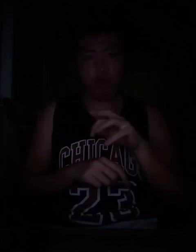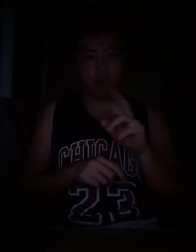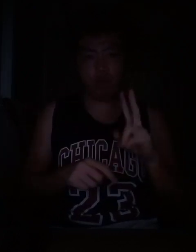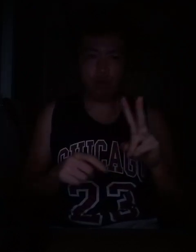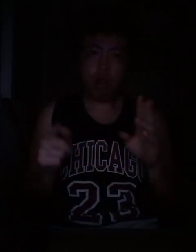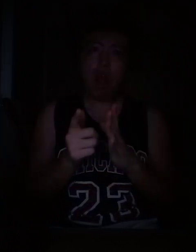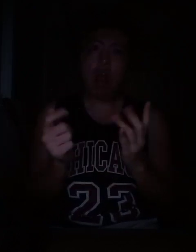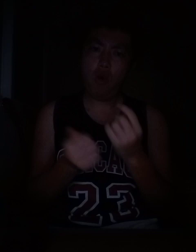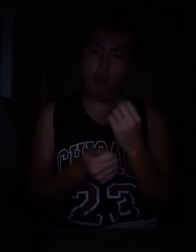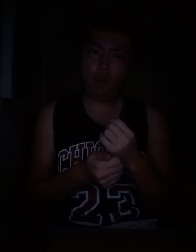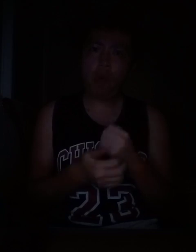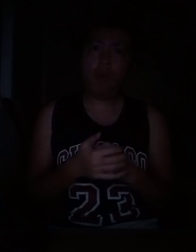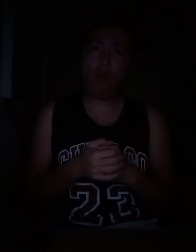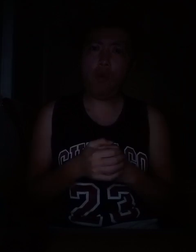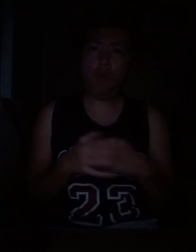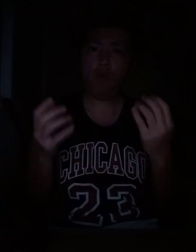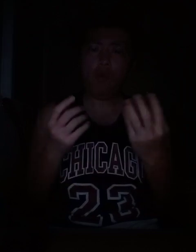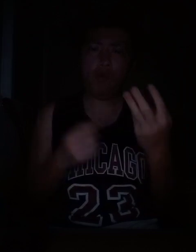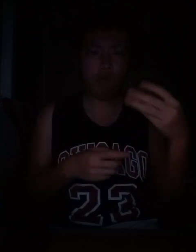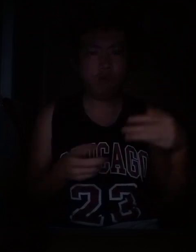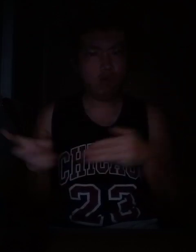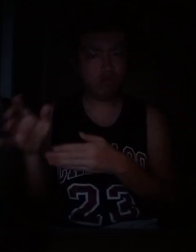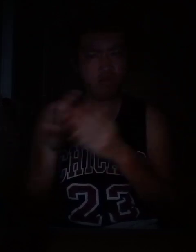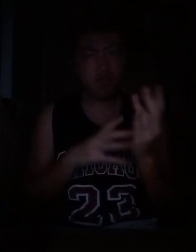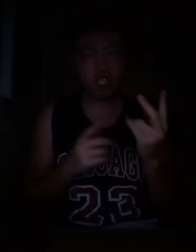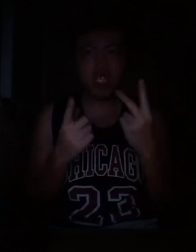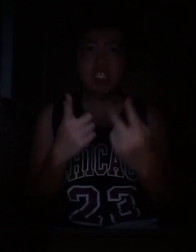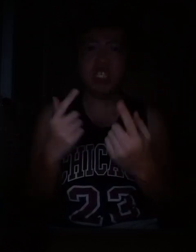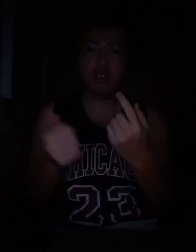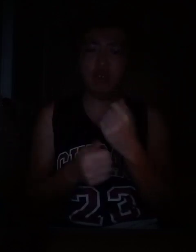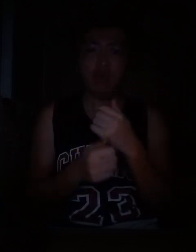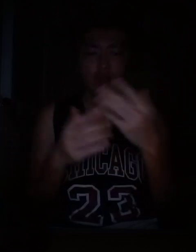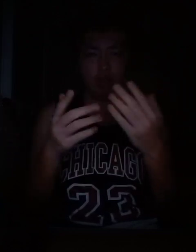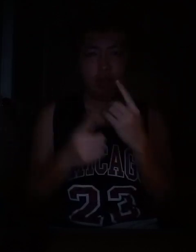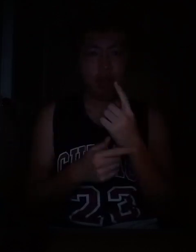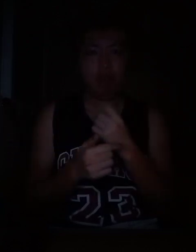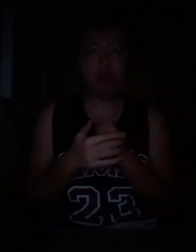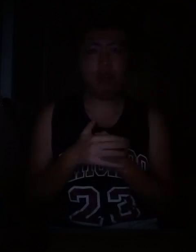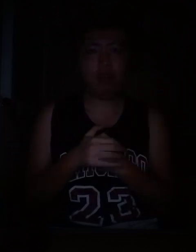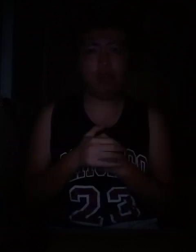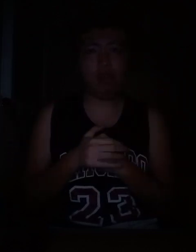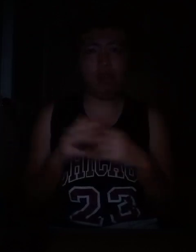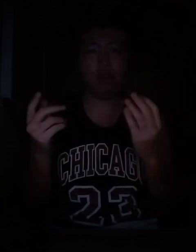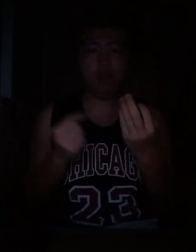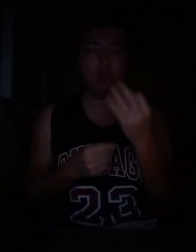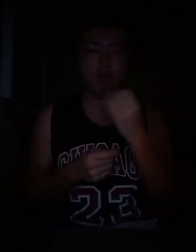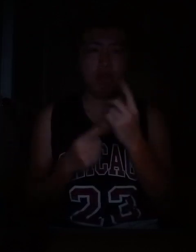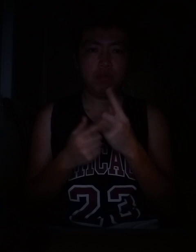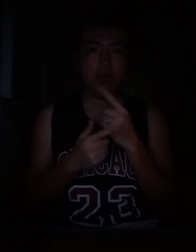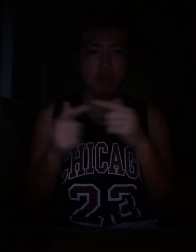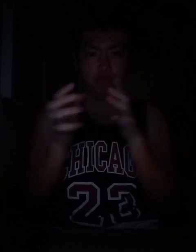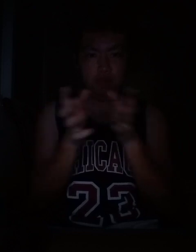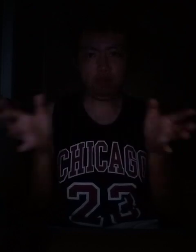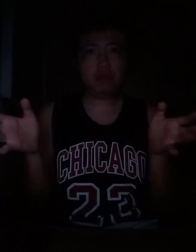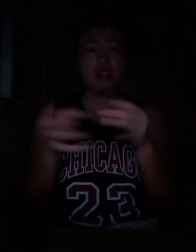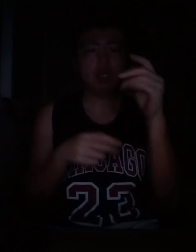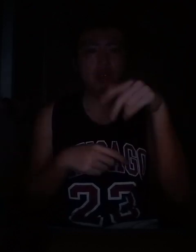화북 상업지역 주상복합 용지를 2,700억 원에 낙찰받은 업체가 제출한 아파트 사업계획을